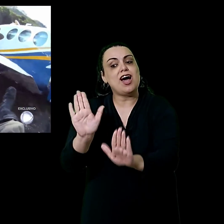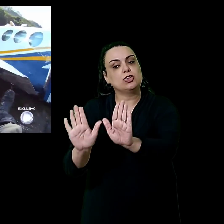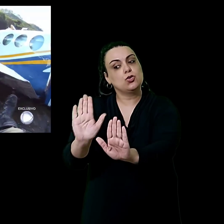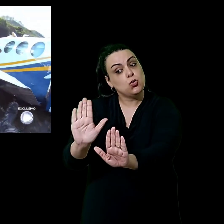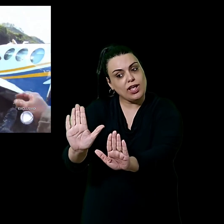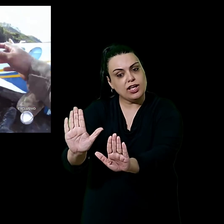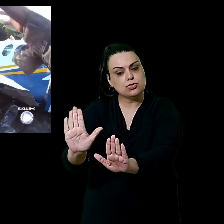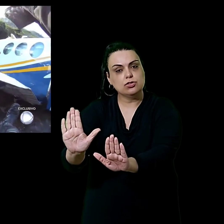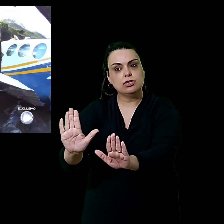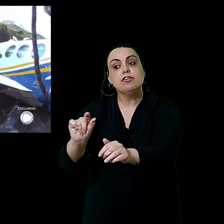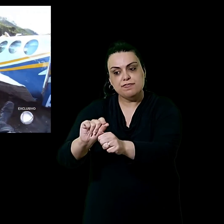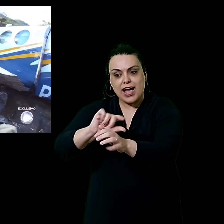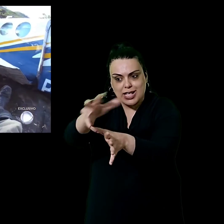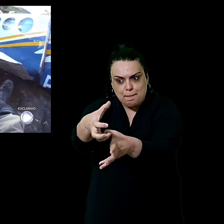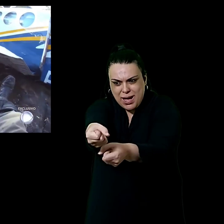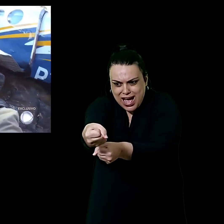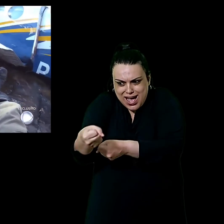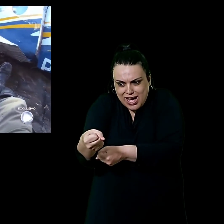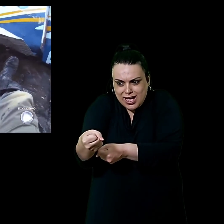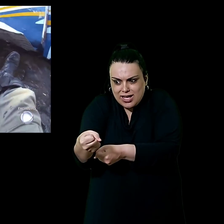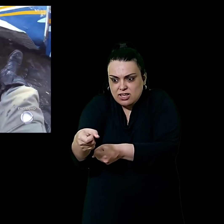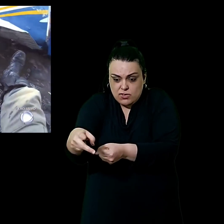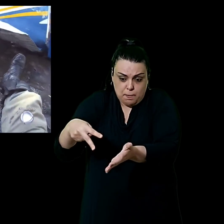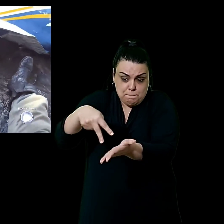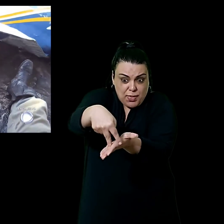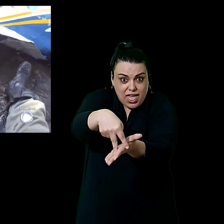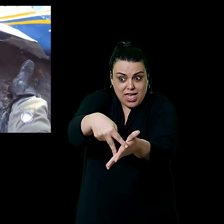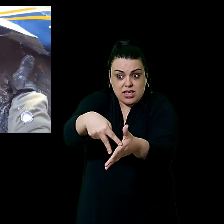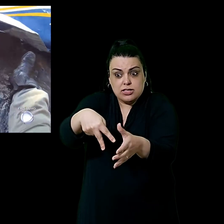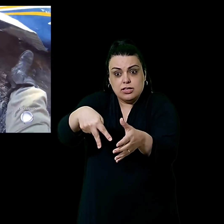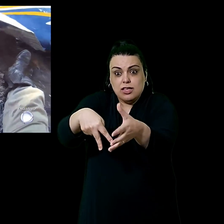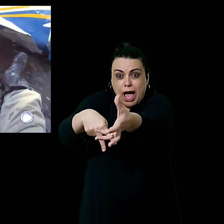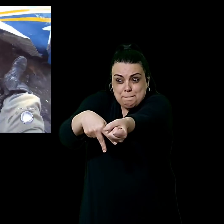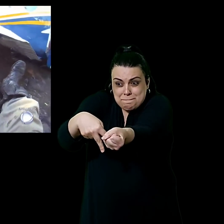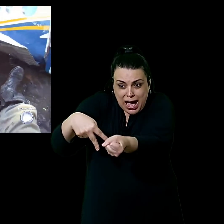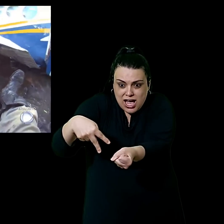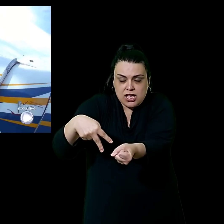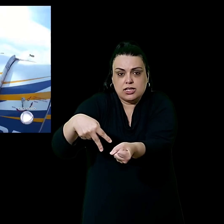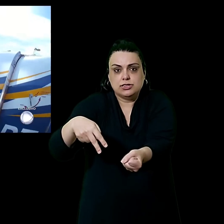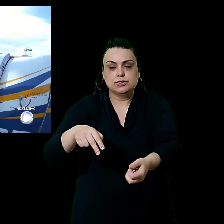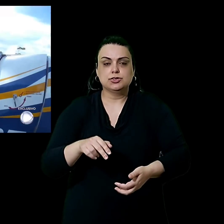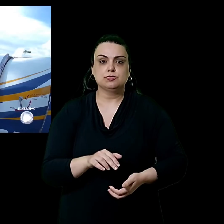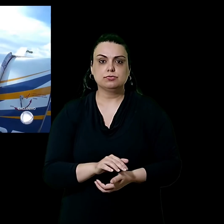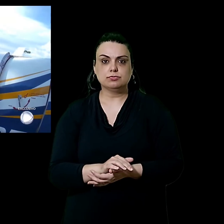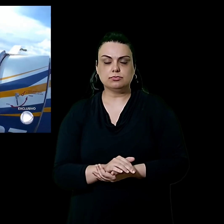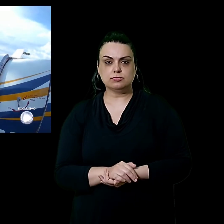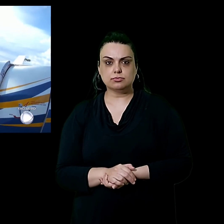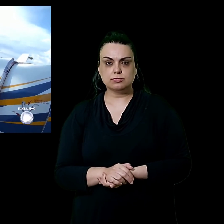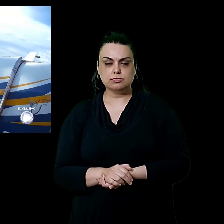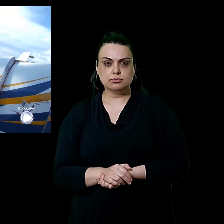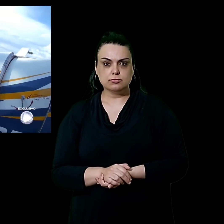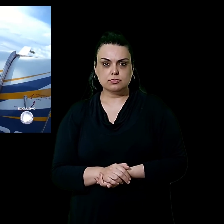Cuidado, velho. Amarra no seco. Irmão, põe o pé na água, alguma coisa.